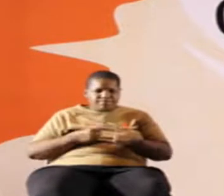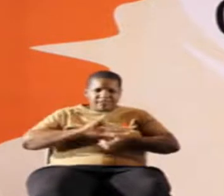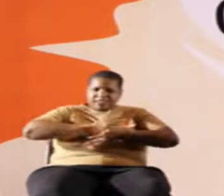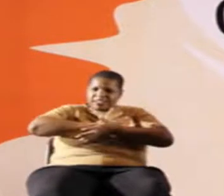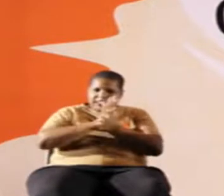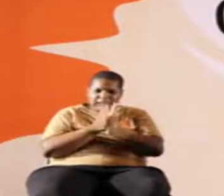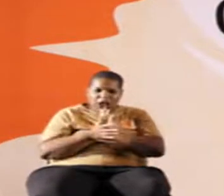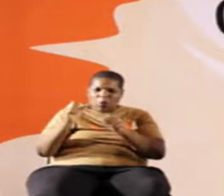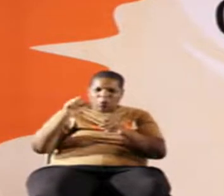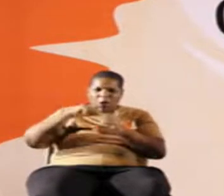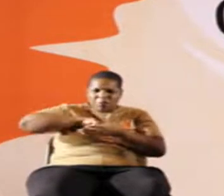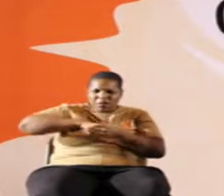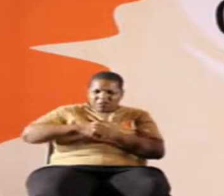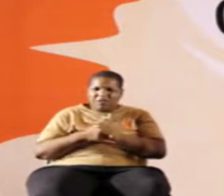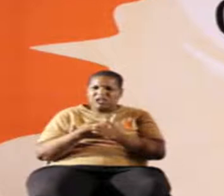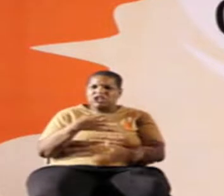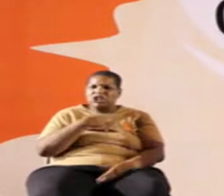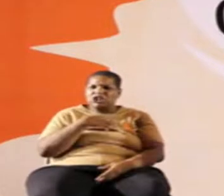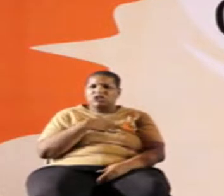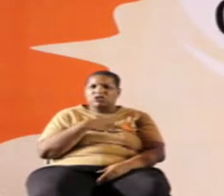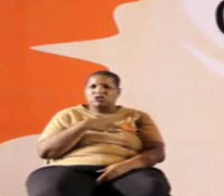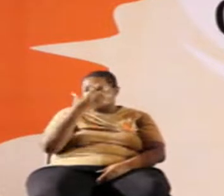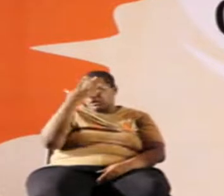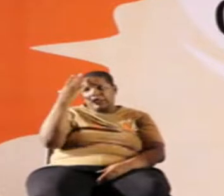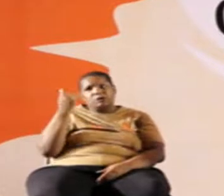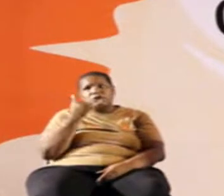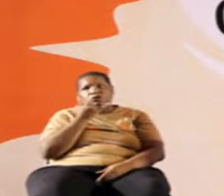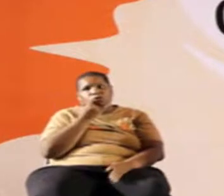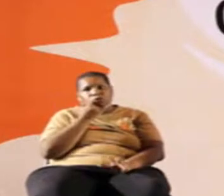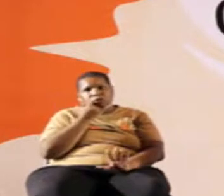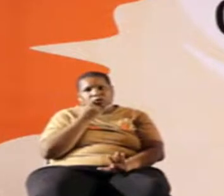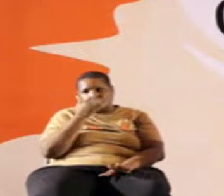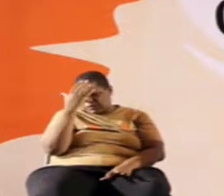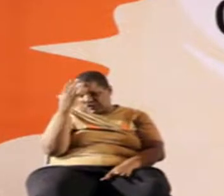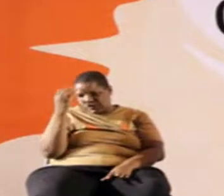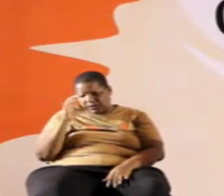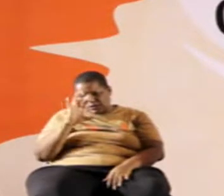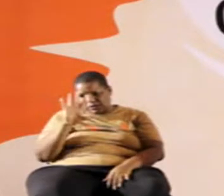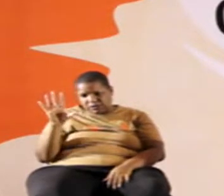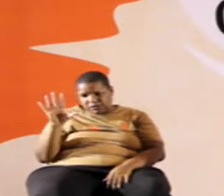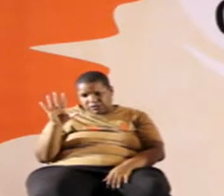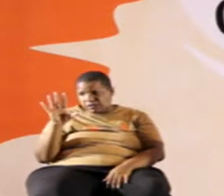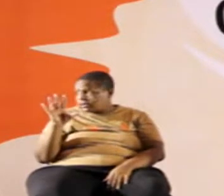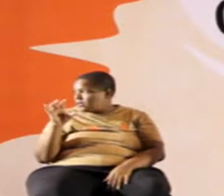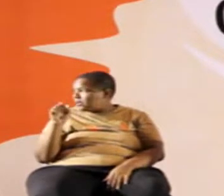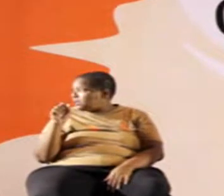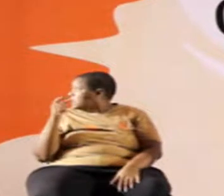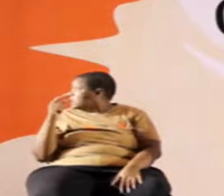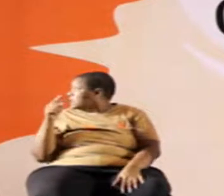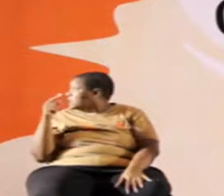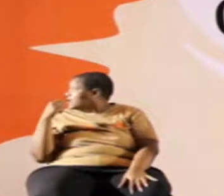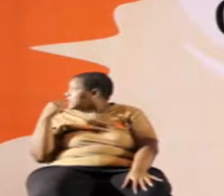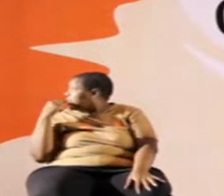maltratar, ou sei lá qual era a letra, assim. Eu esqueci a letra, gente, eu esqueço a letra. Né? Olha lá, ela está até tocando.